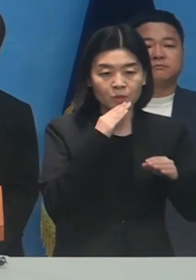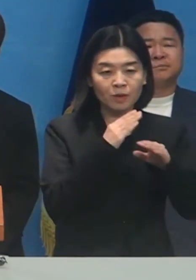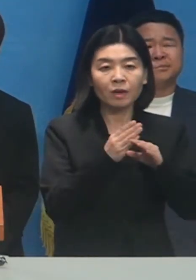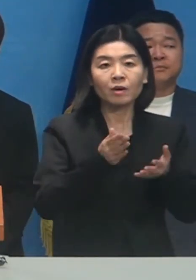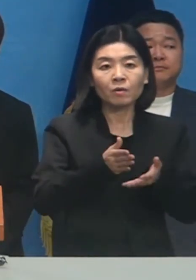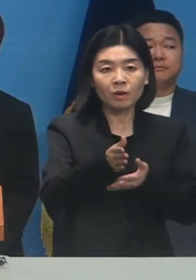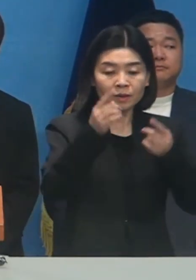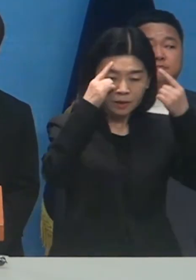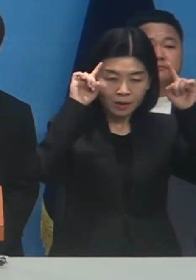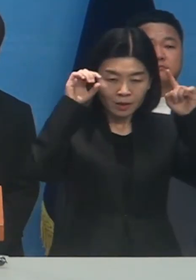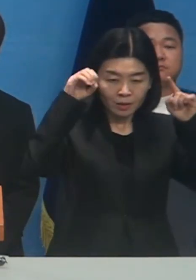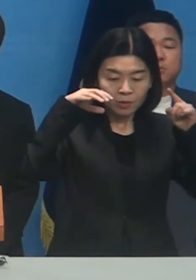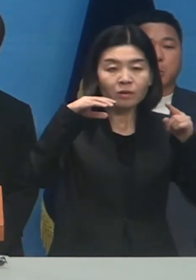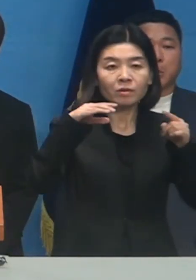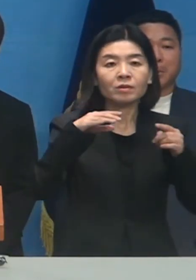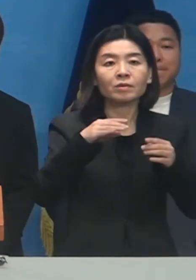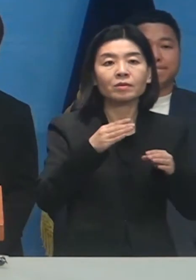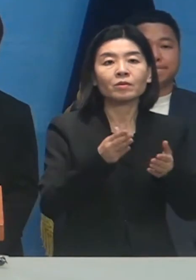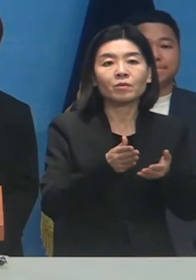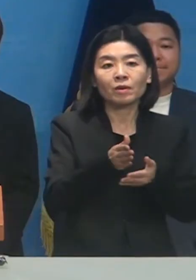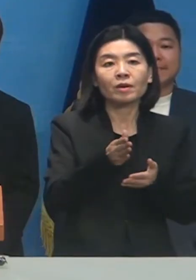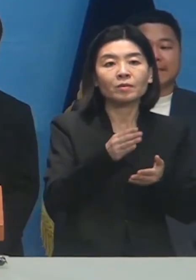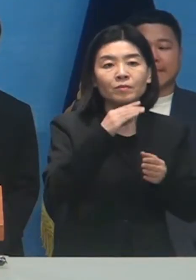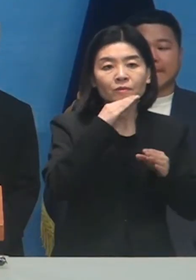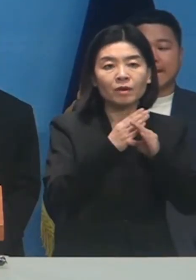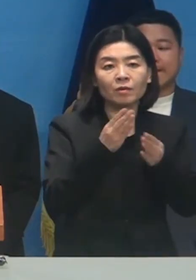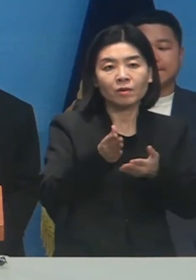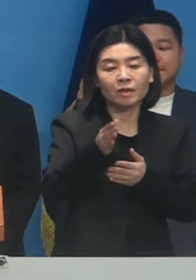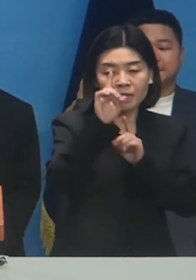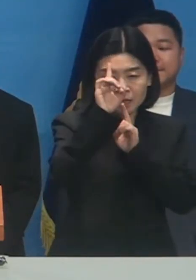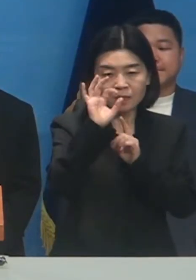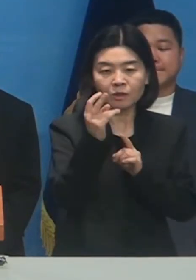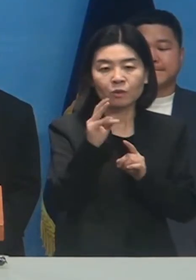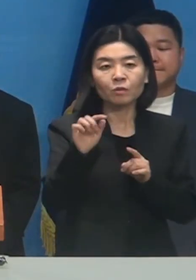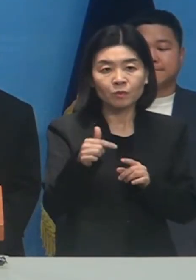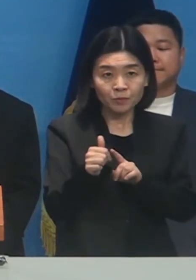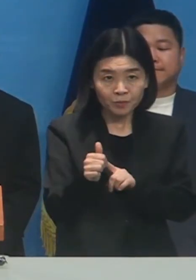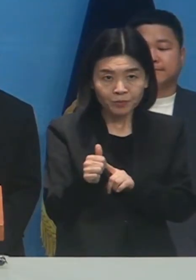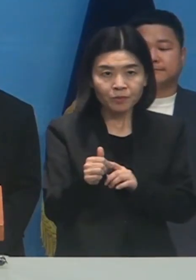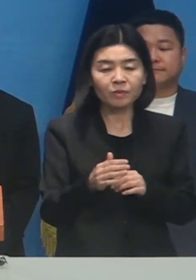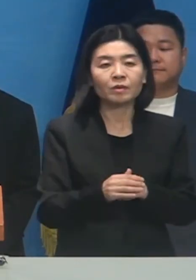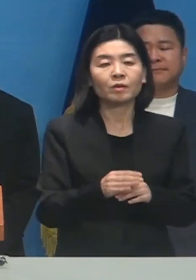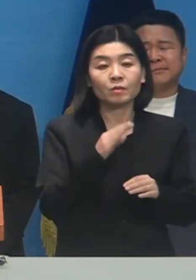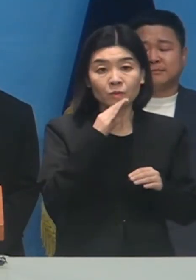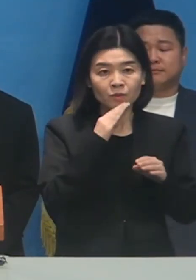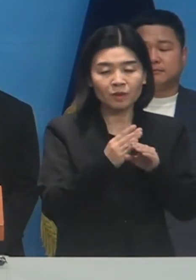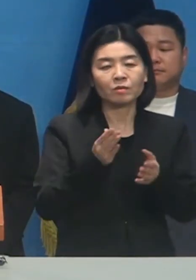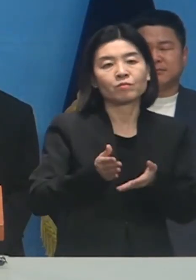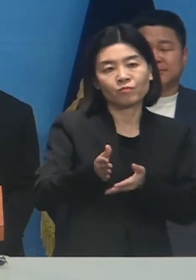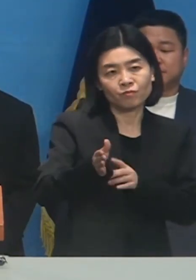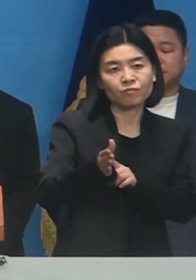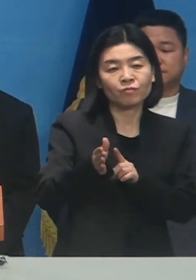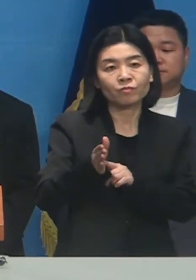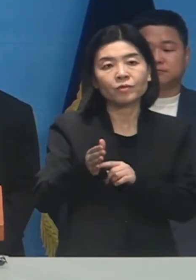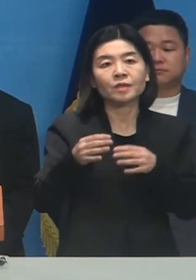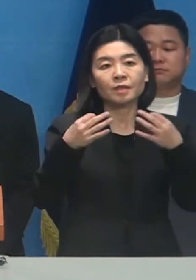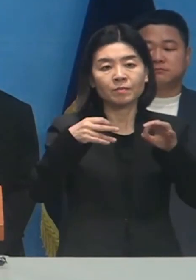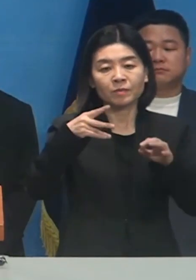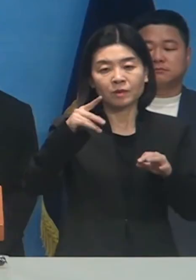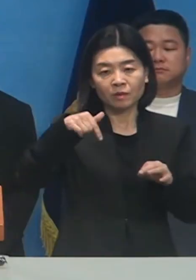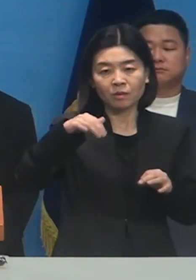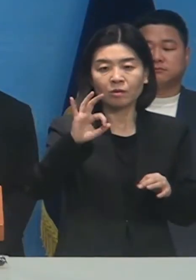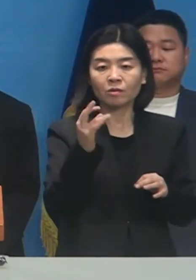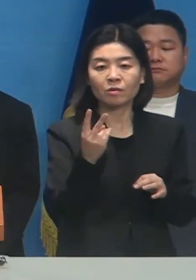북한학과 대학원생인 이용문 선생님, 역시 북한학과 대학원생인 김덕영